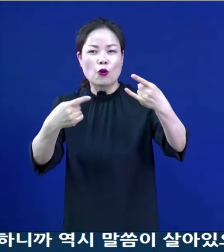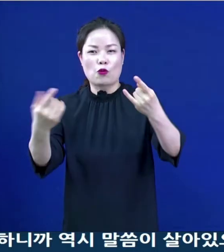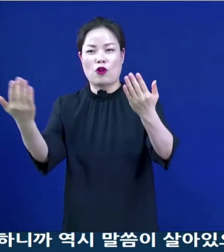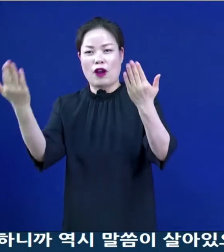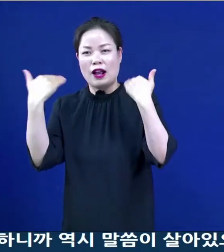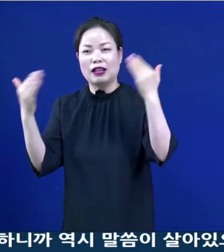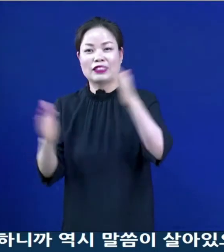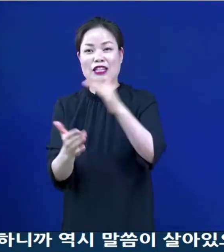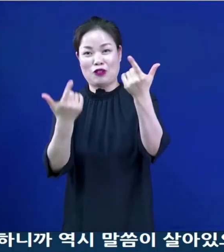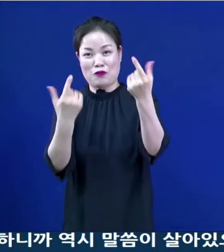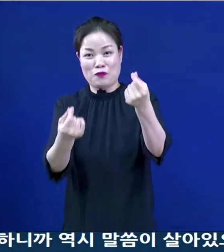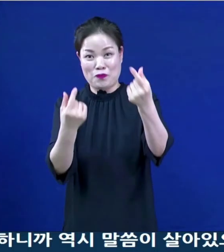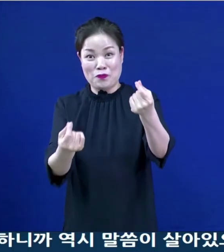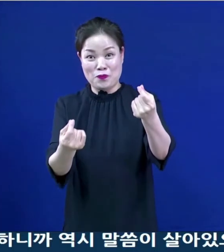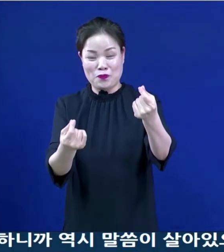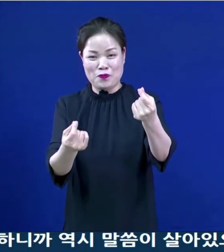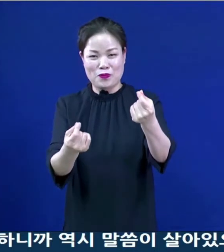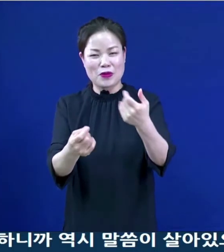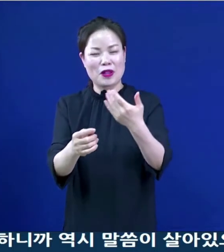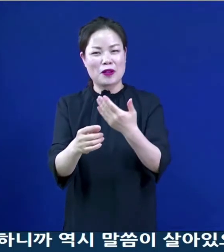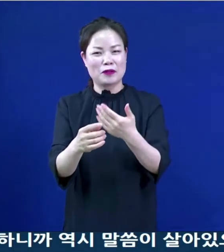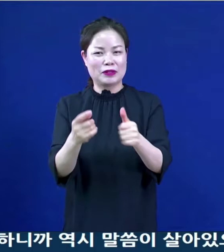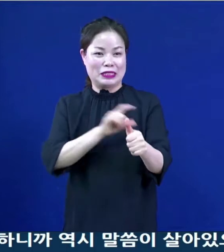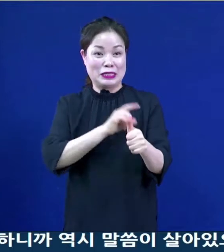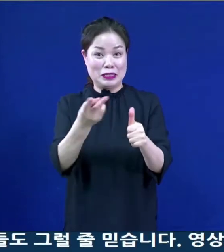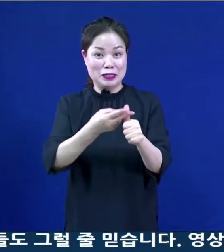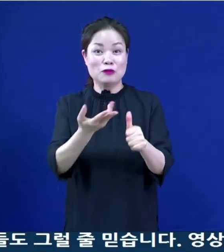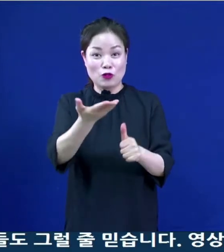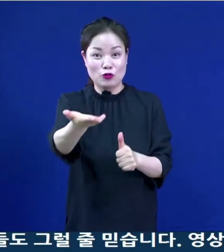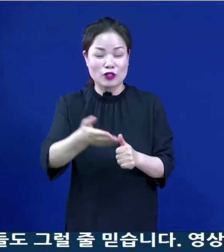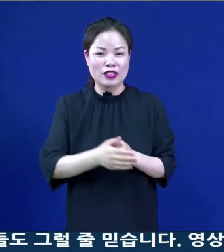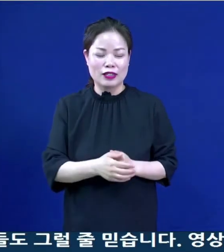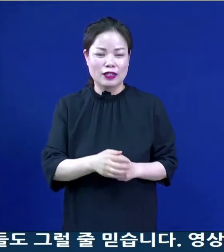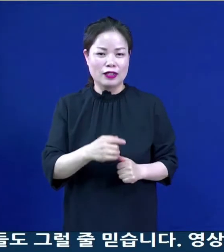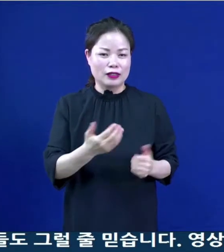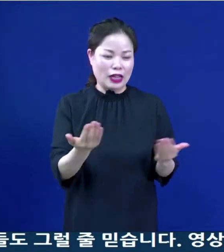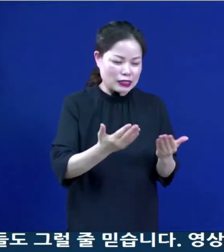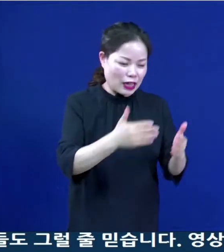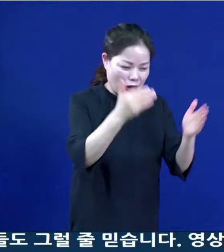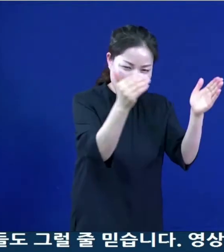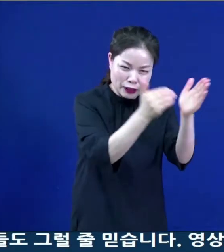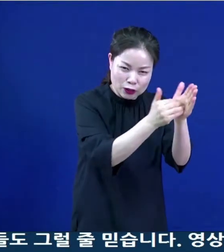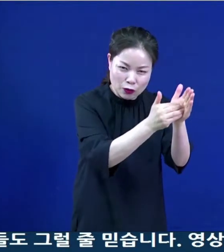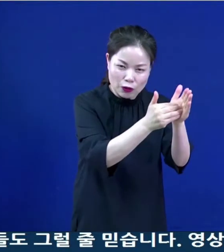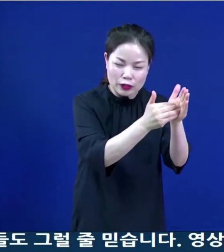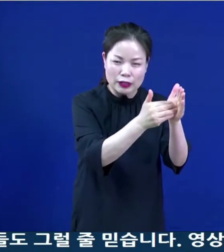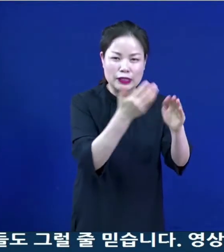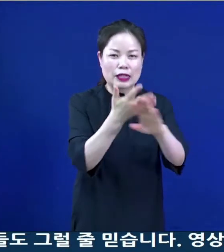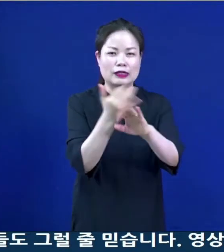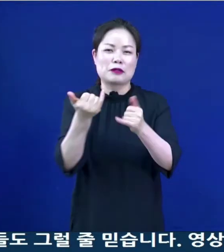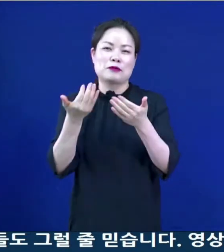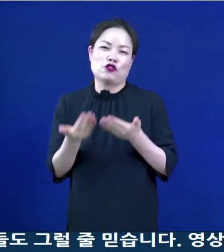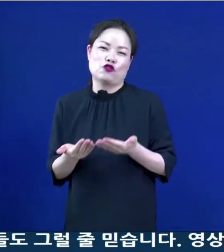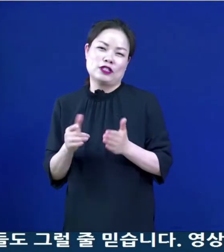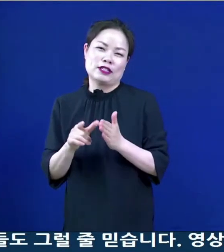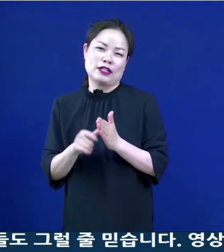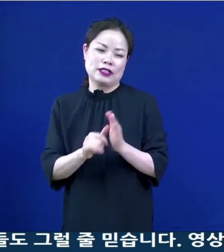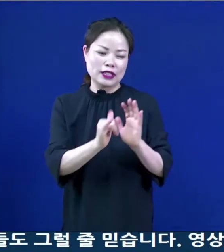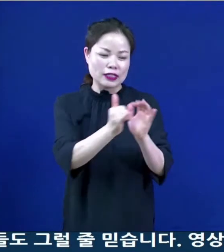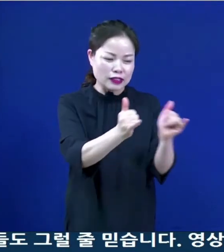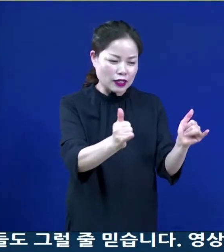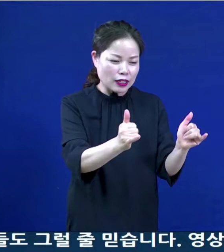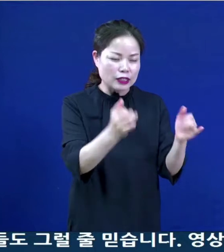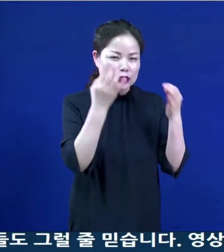서생이다 이렇게 별명을 붙여도 될 것 같아요. 자기 일할 거 다 하고 정말 남들 쉬는 시간에 이 세상